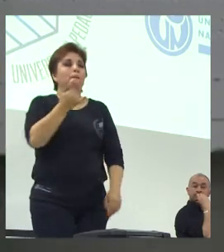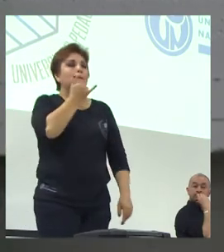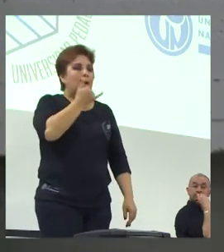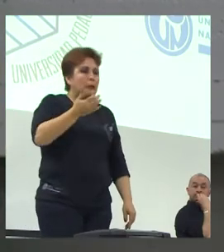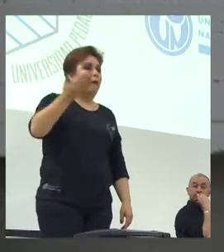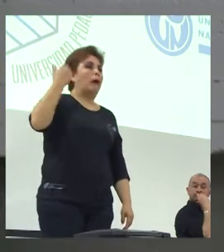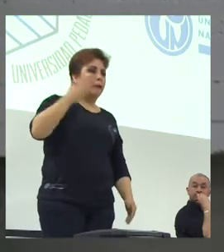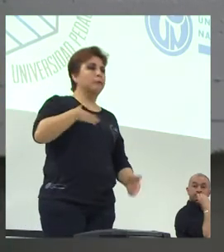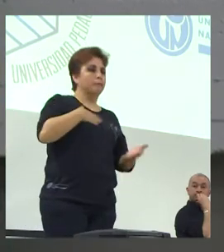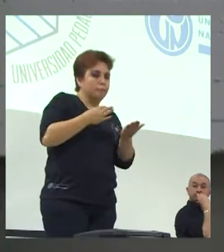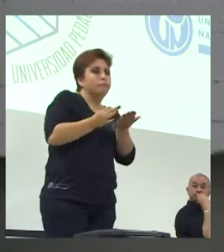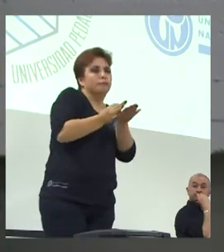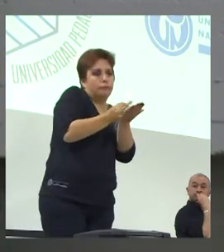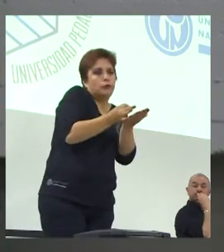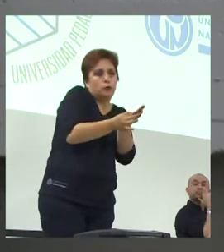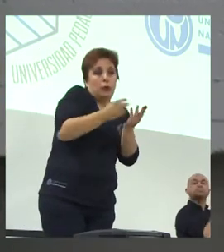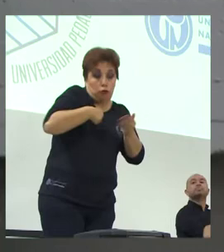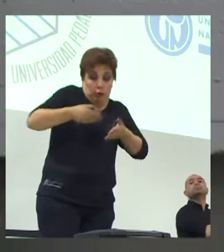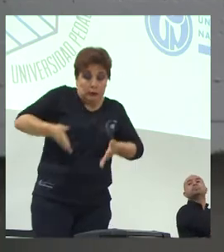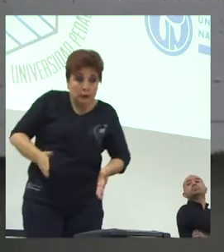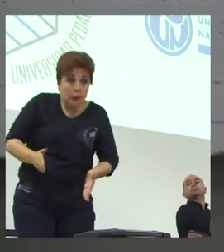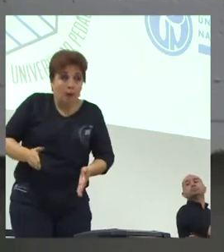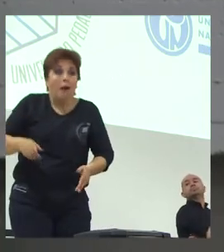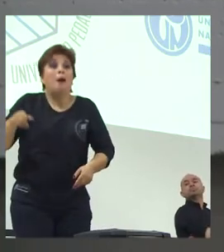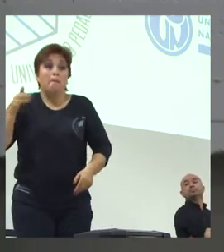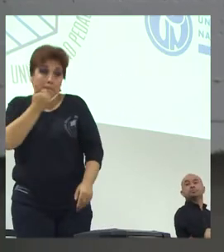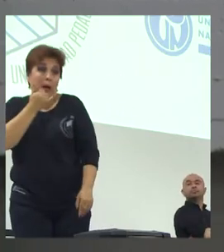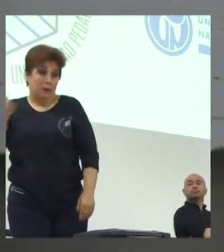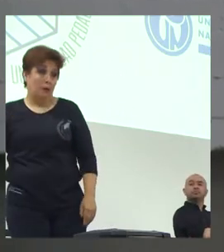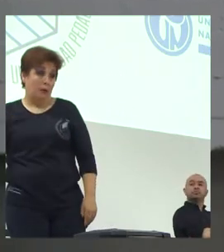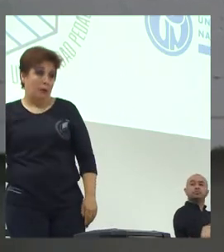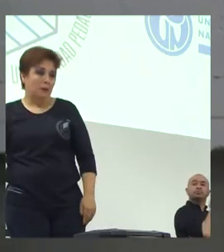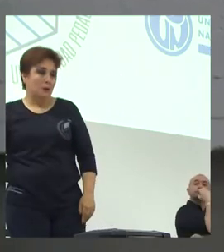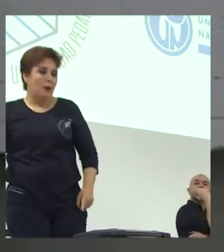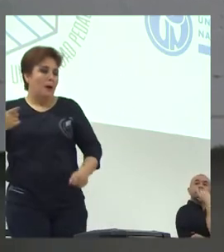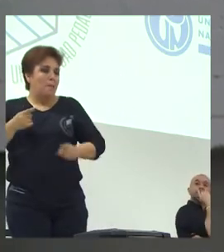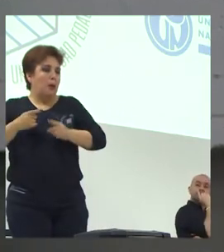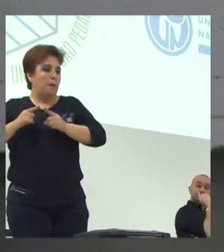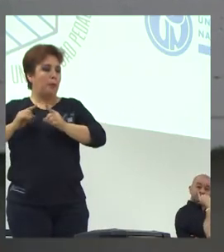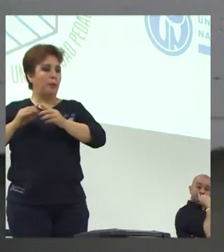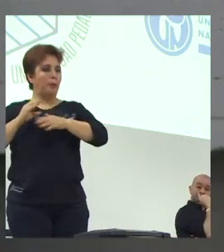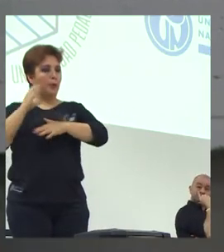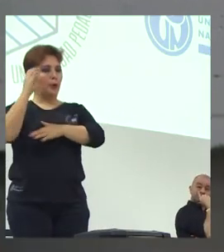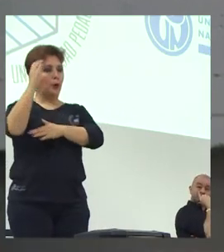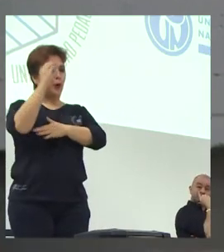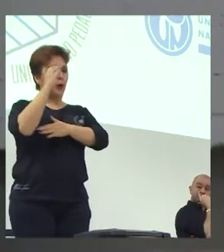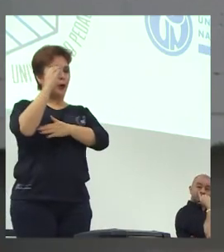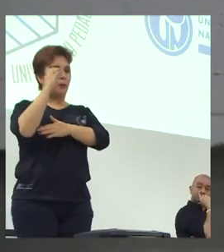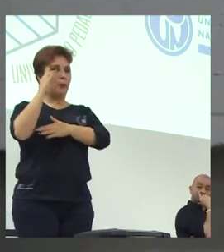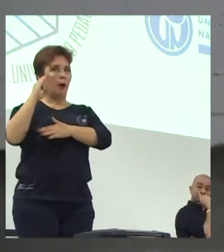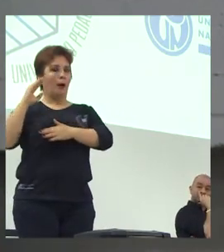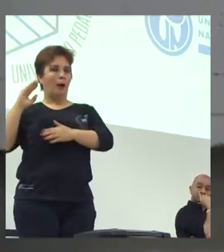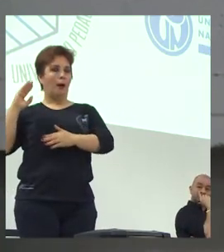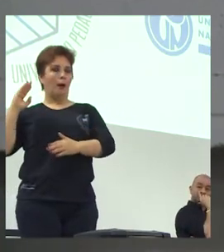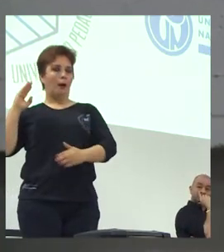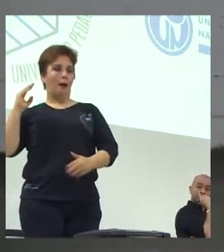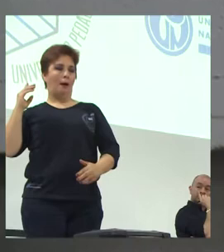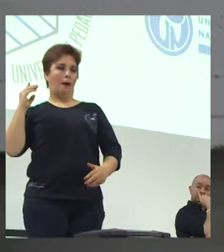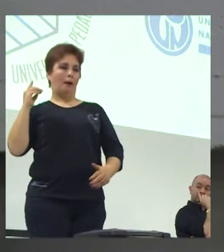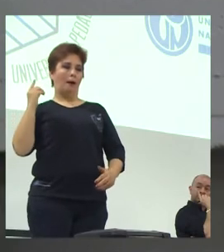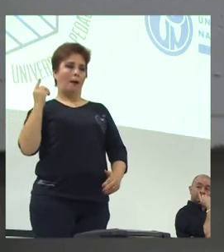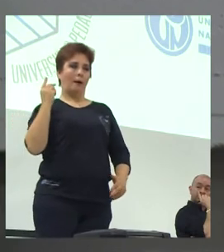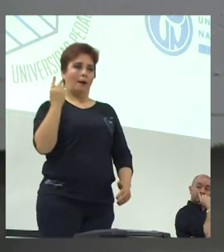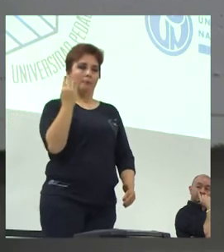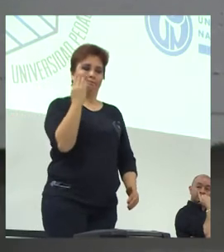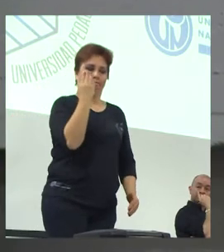republicanos los vientos renovadores que llegaron a colombia procedentes de europa después de